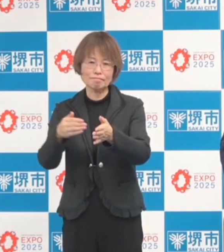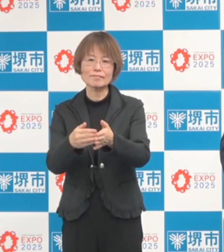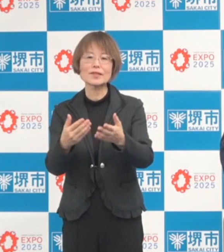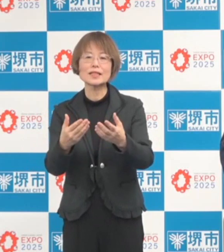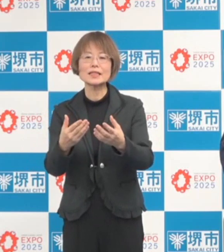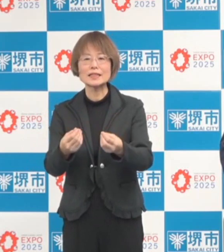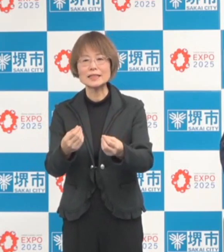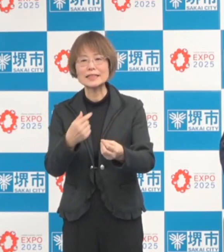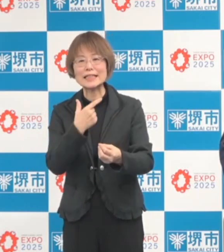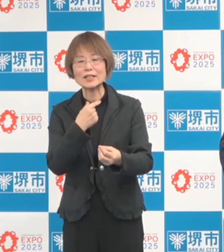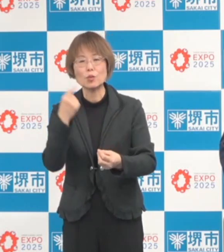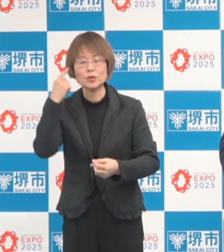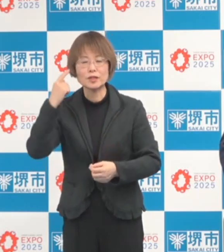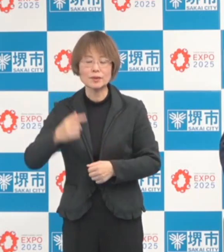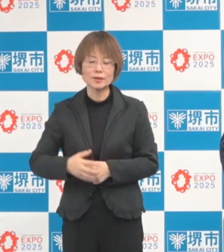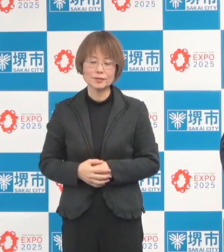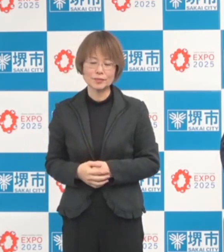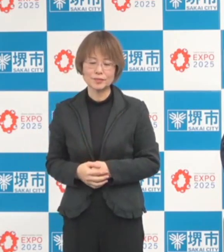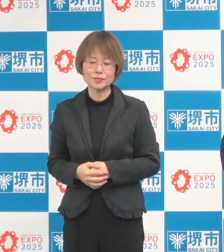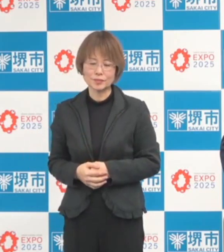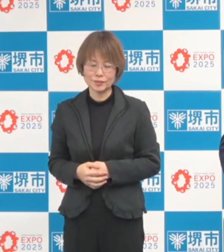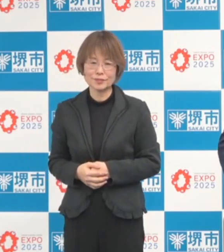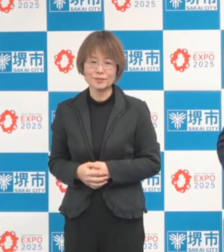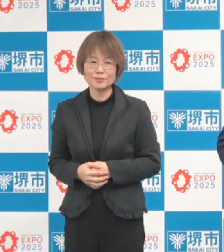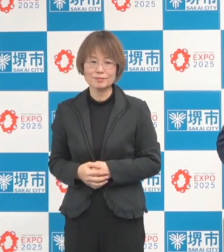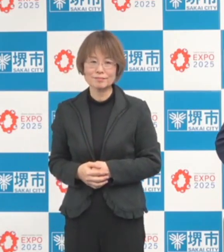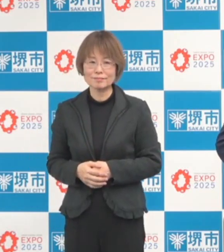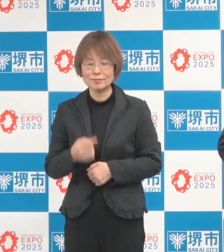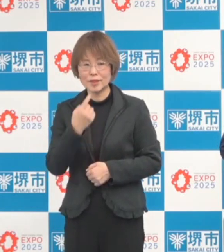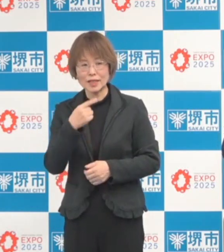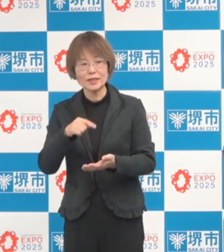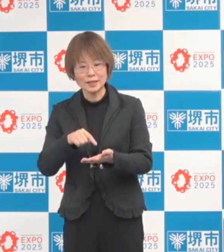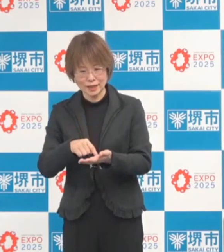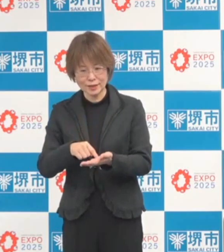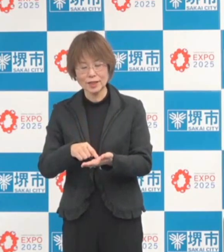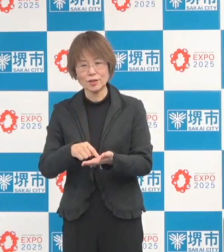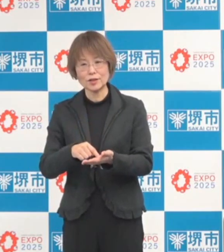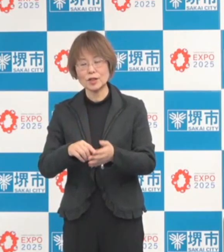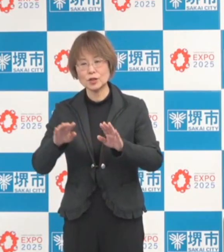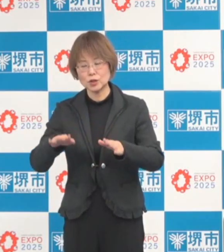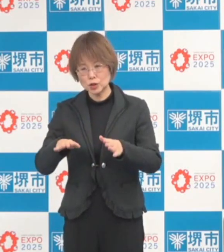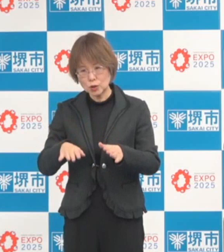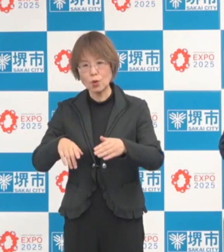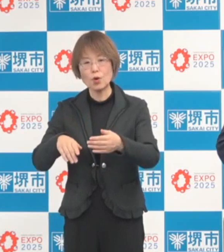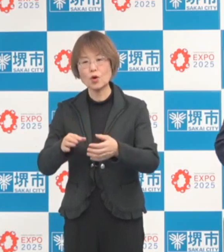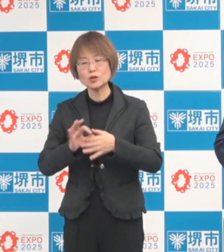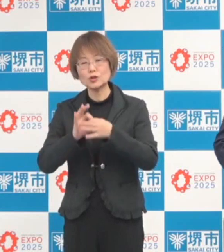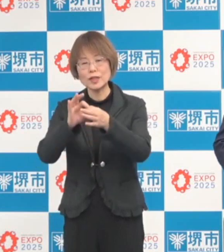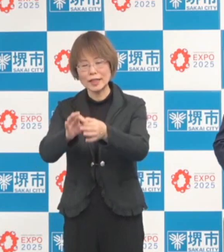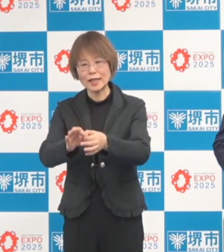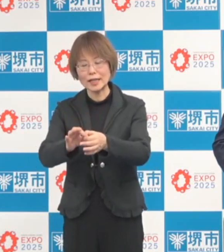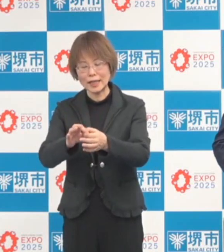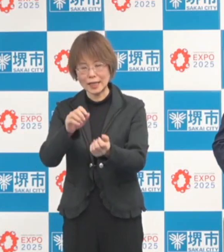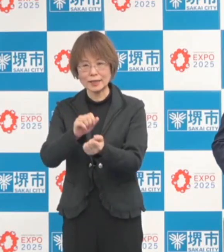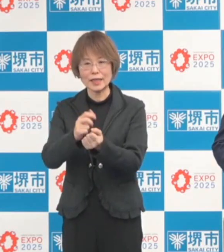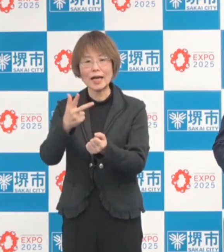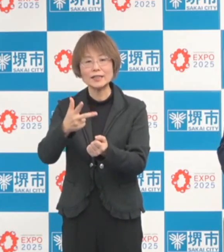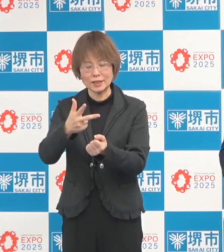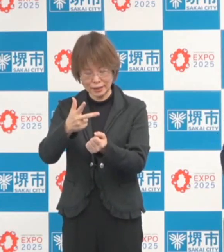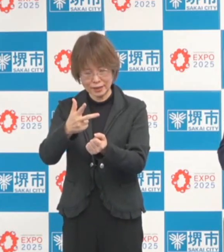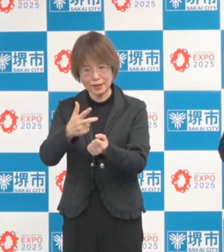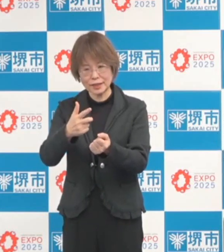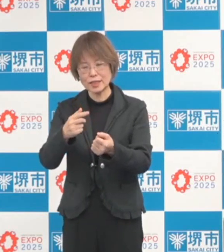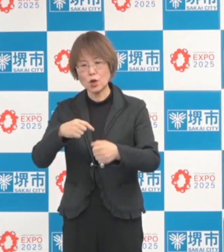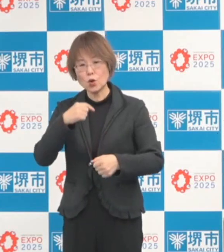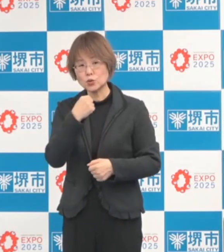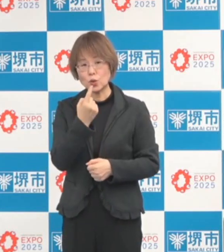ております。はい、ざっとですが、今今日お伝えした中から特に堺市が独自性のある内容について、